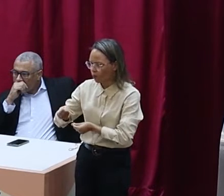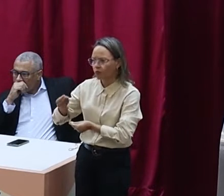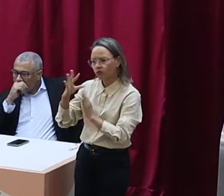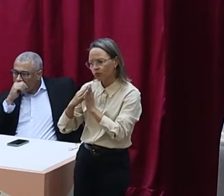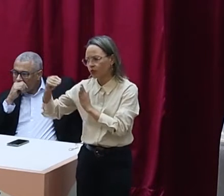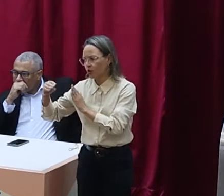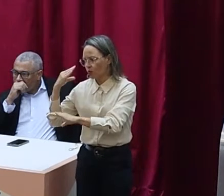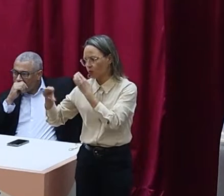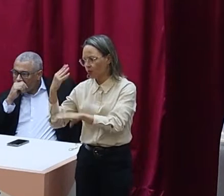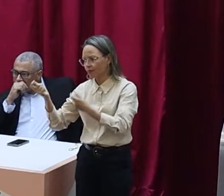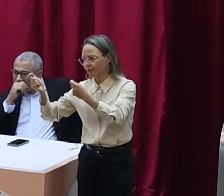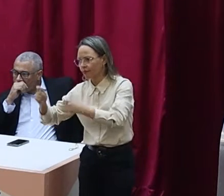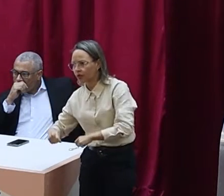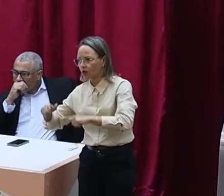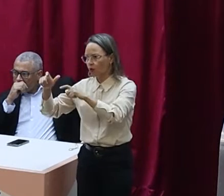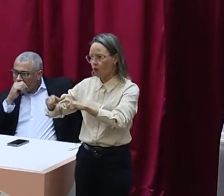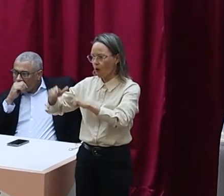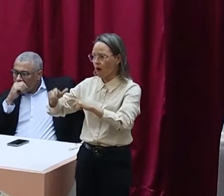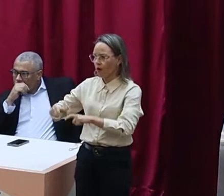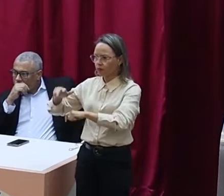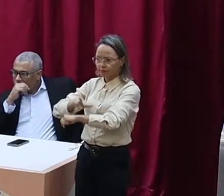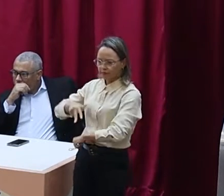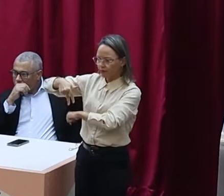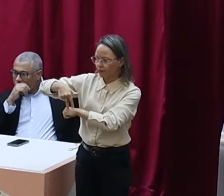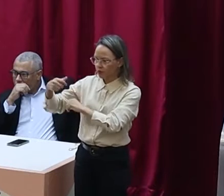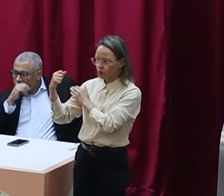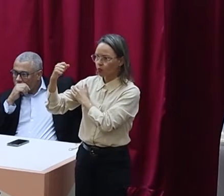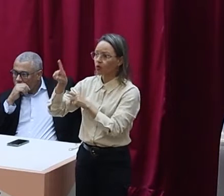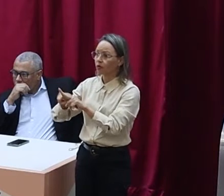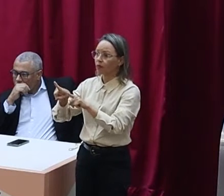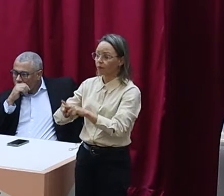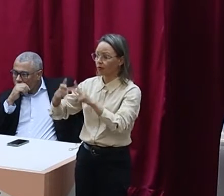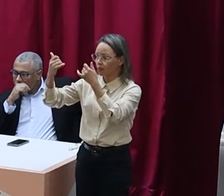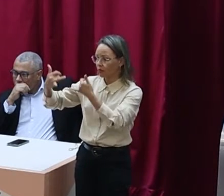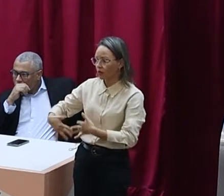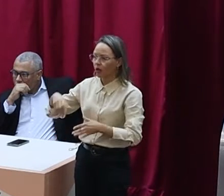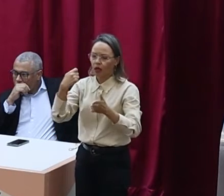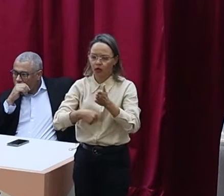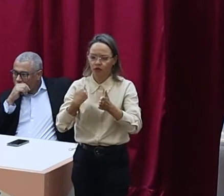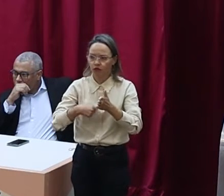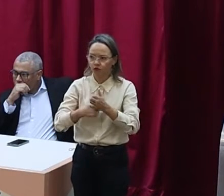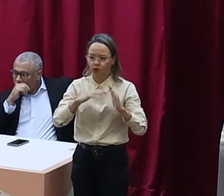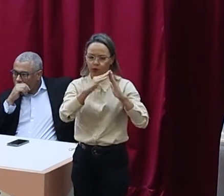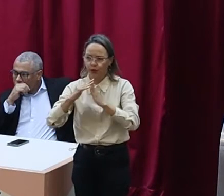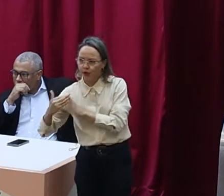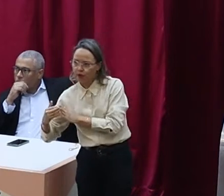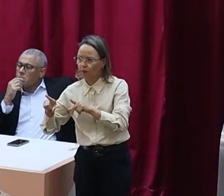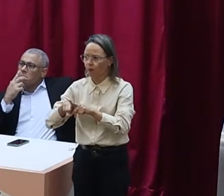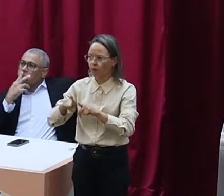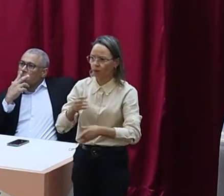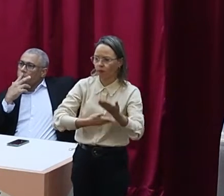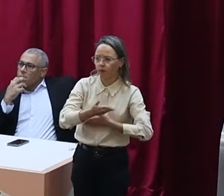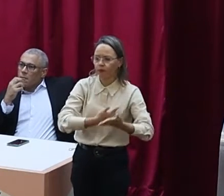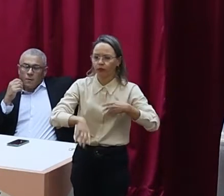comunicáveis alternativos em locais de resistência. Em sua fala intitulada Ativismo Periférico, Cooperação